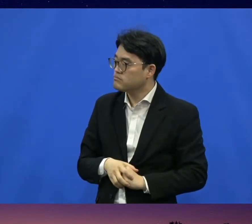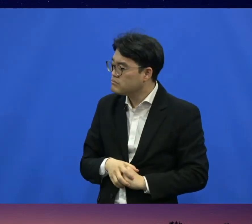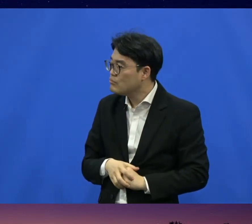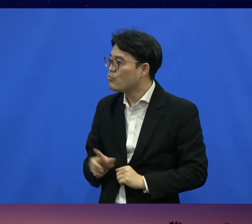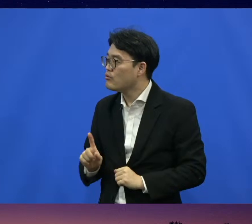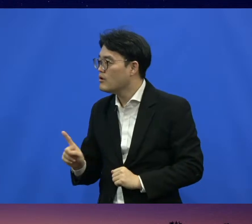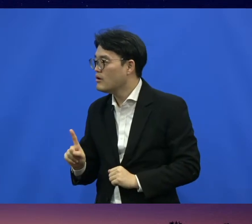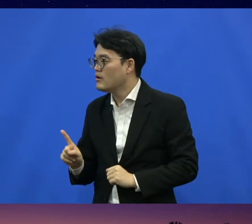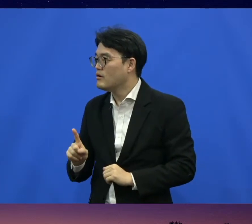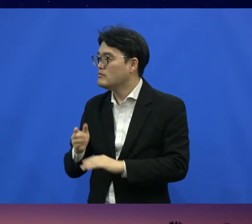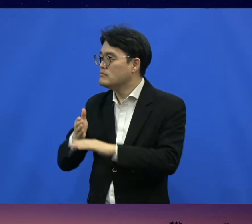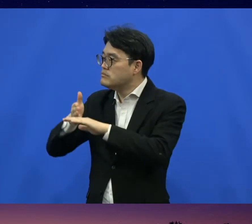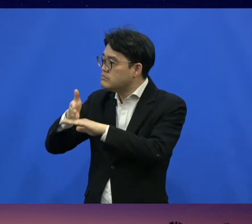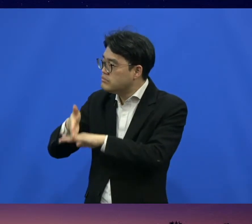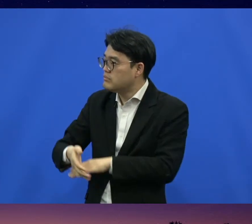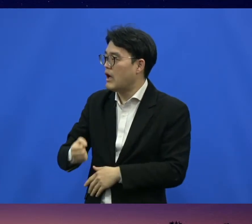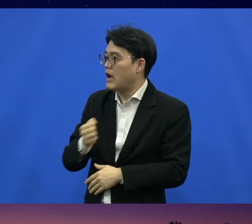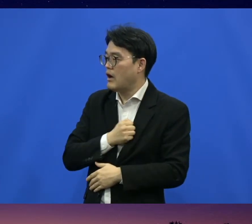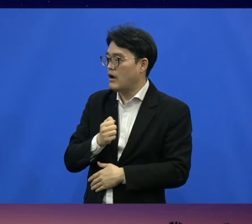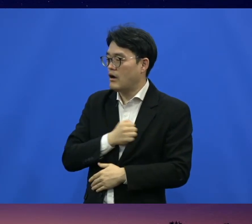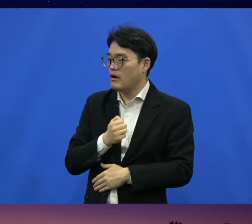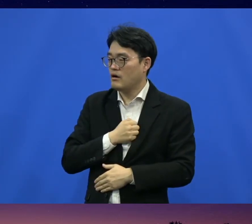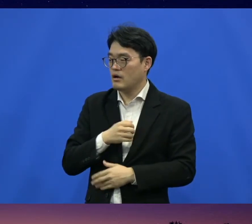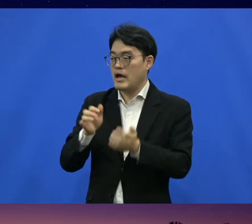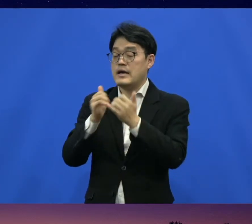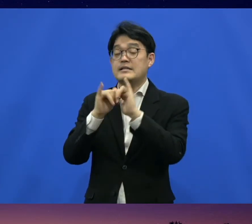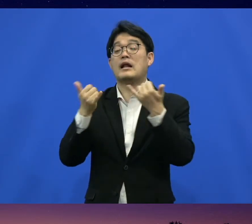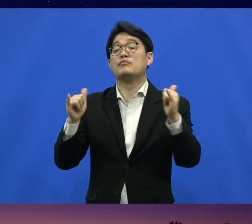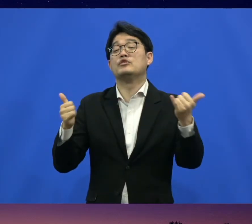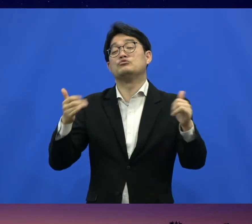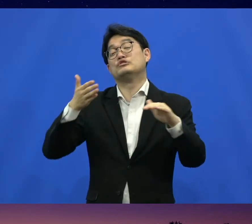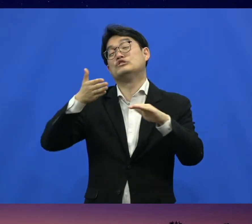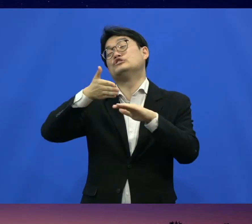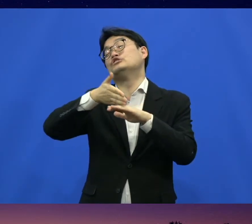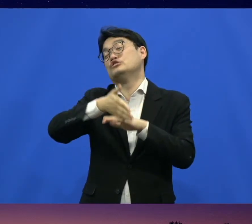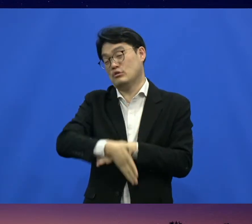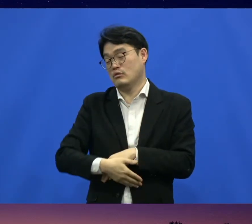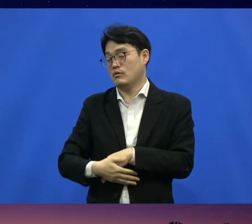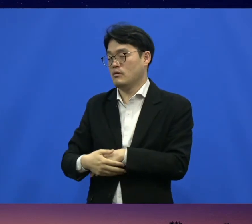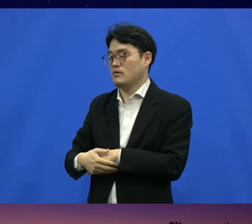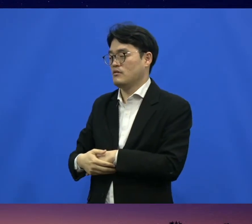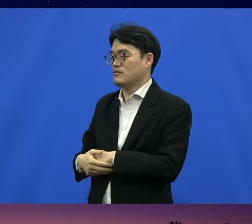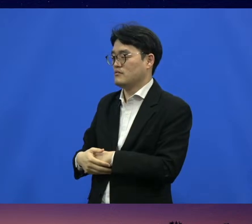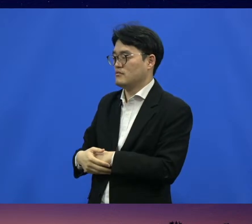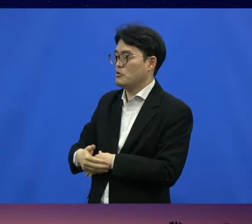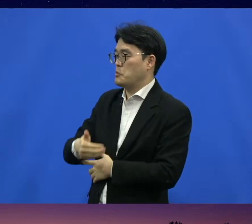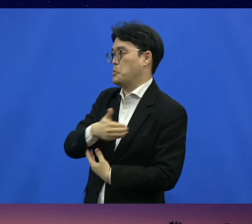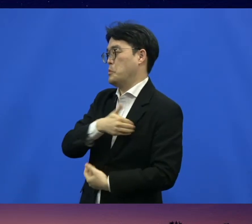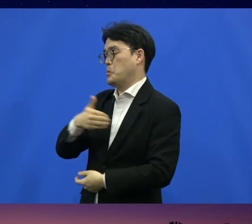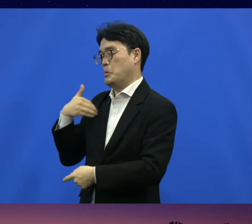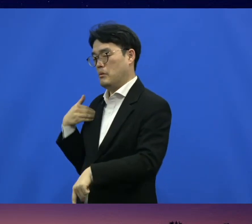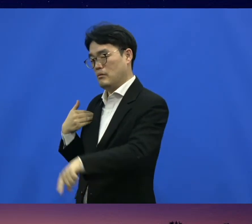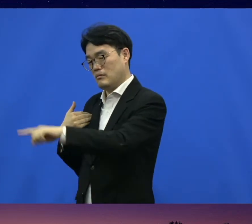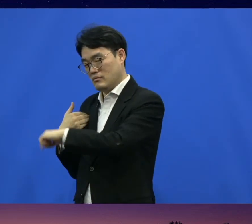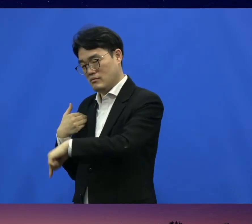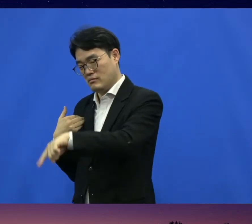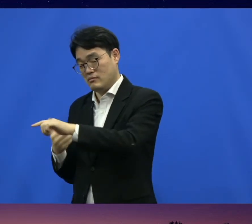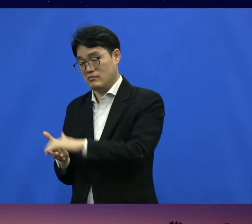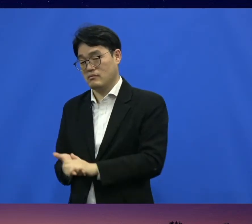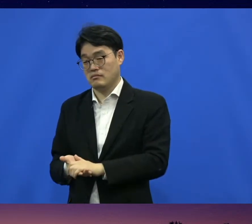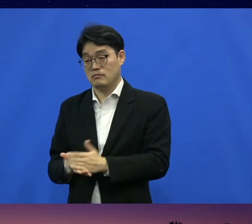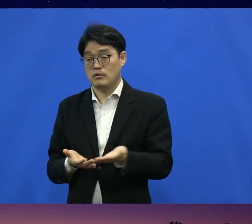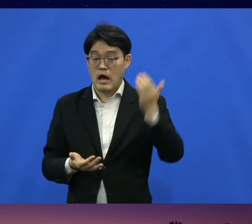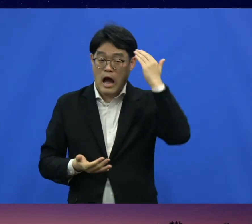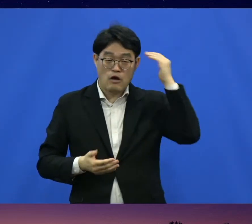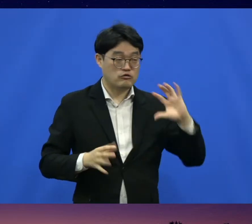이 코알라처럼 다 이렇게. 사람들도 느려요. 거기 사는 짐승들하고 좀 비슷한 것 같아요. 줄을 서도